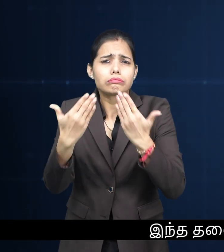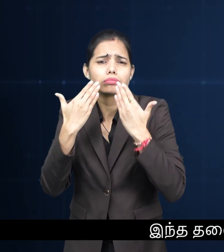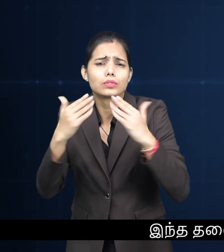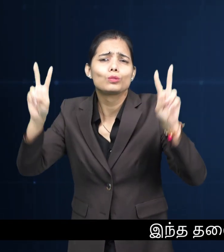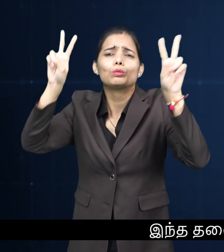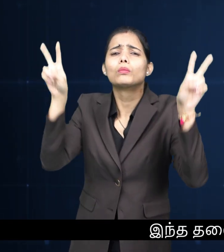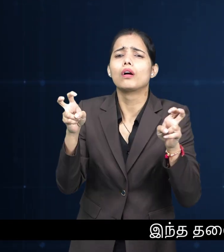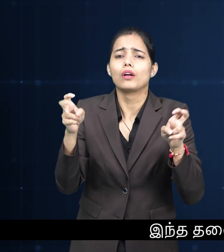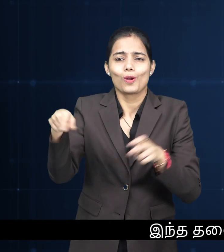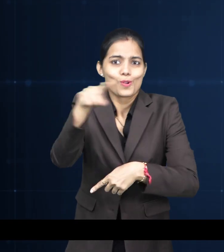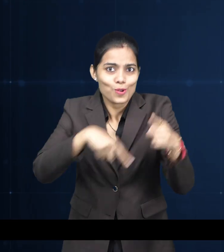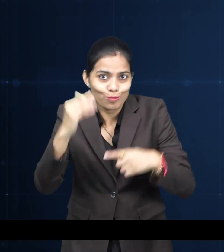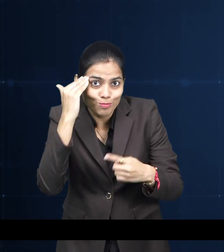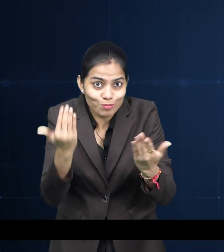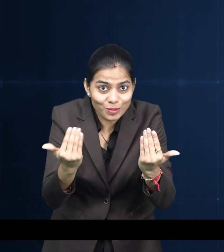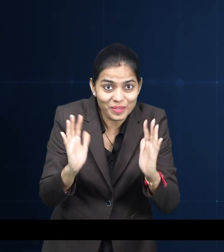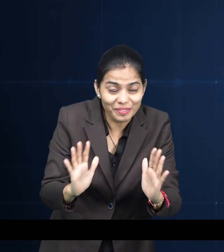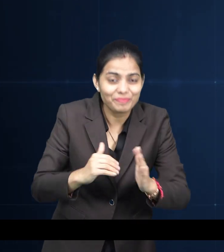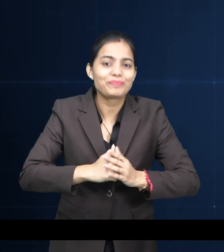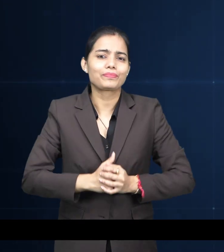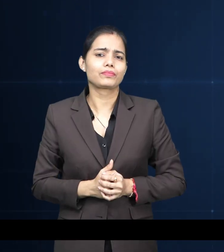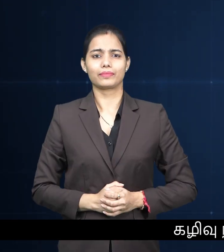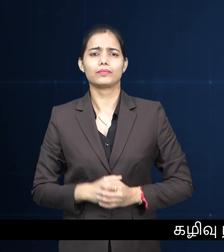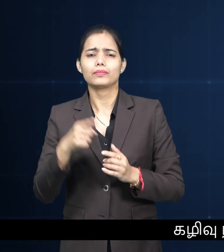இந்த தலைப்பை படித்த பிறகு நீங்கள்